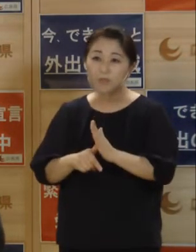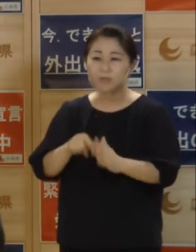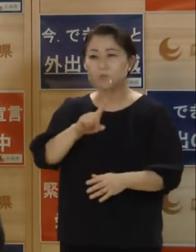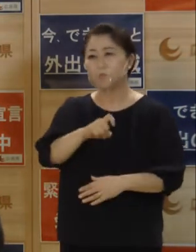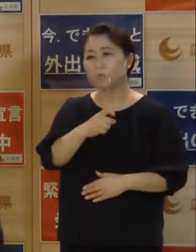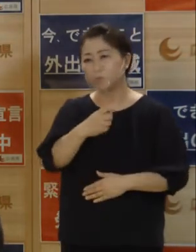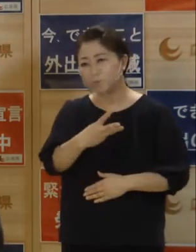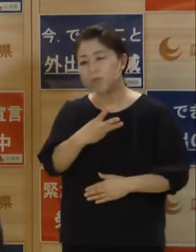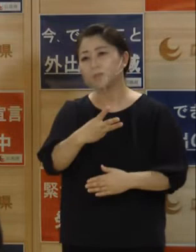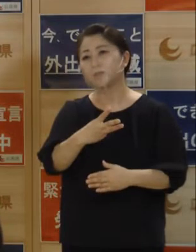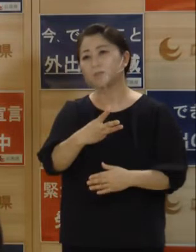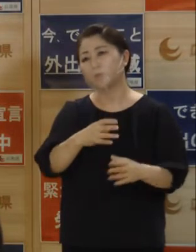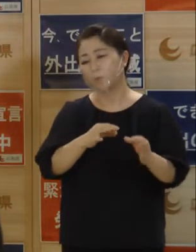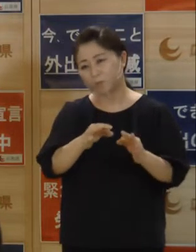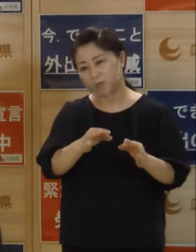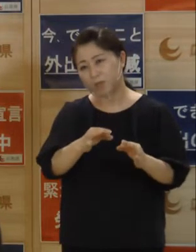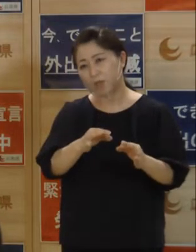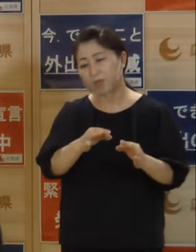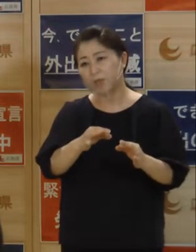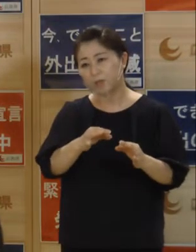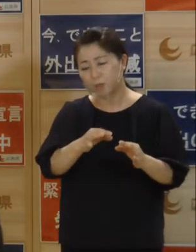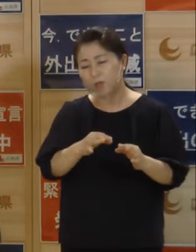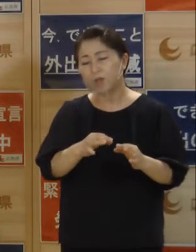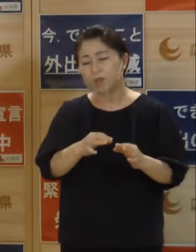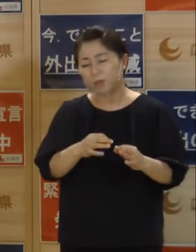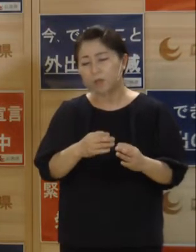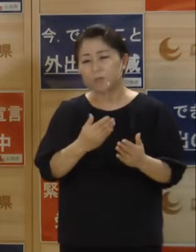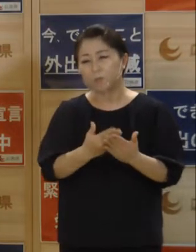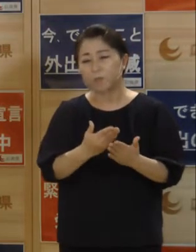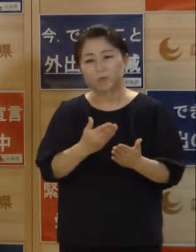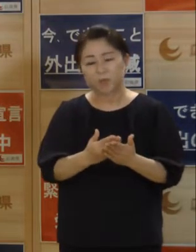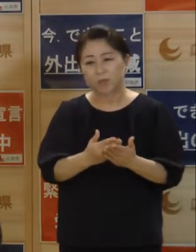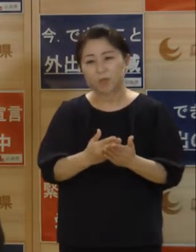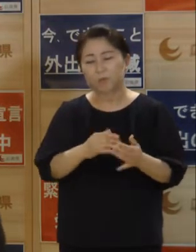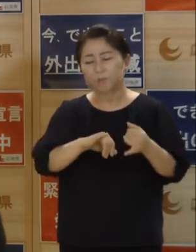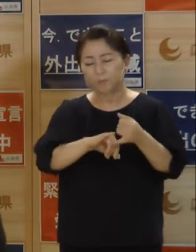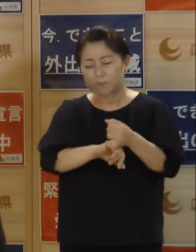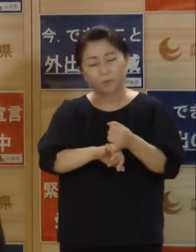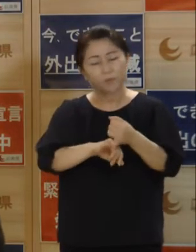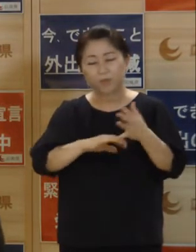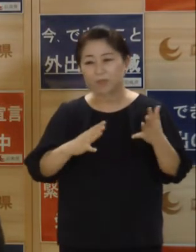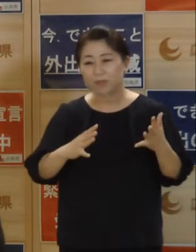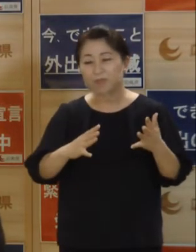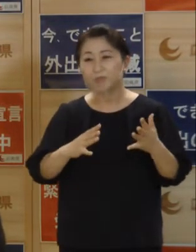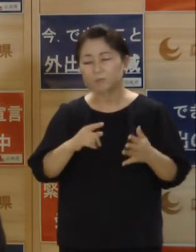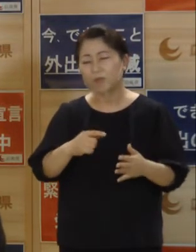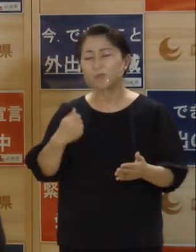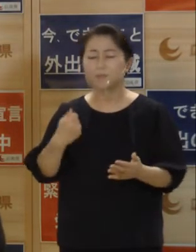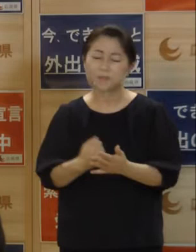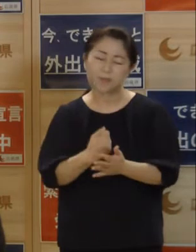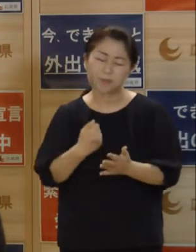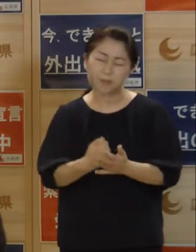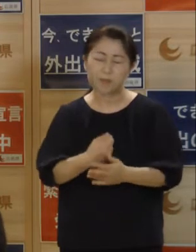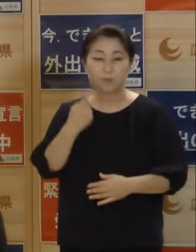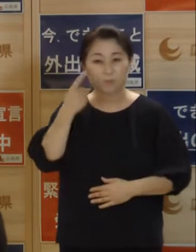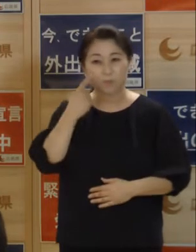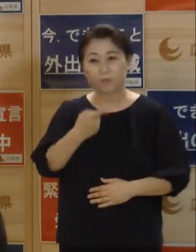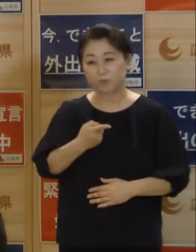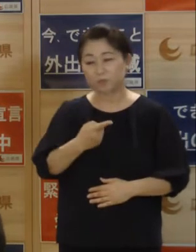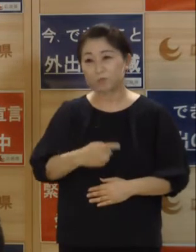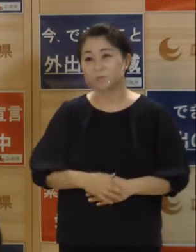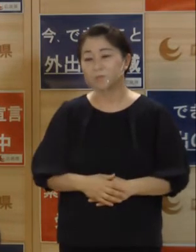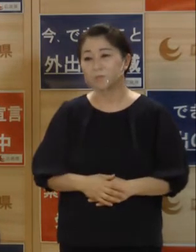ほど現在まで、要請に応じていただけてないというのは非常に残念だと思っています。